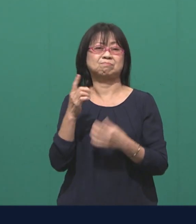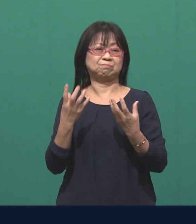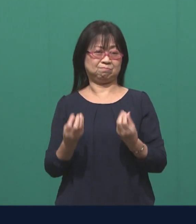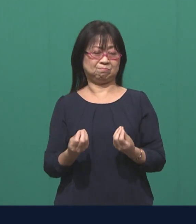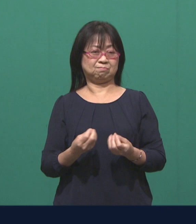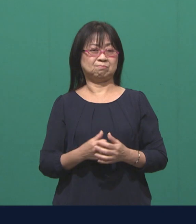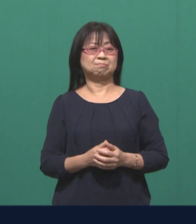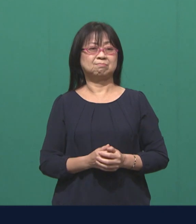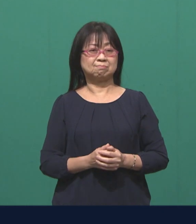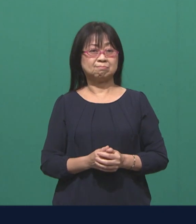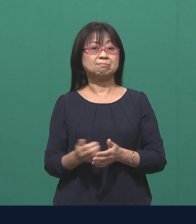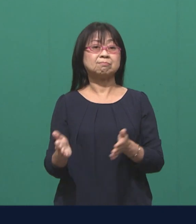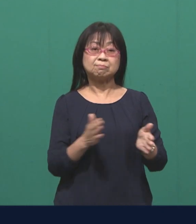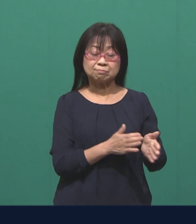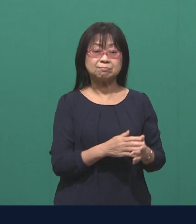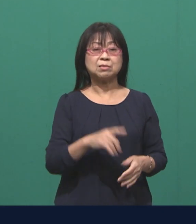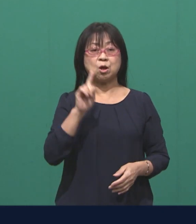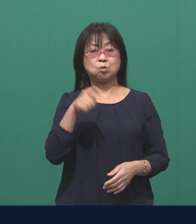ました。